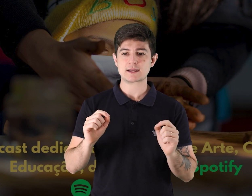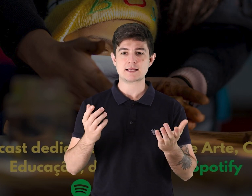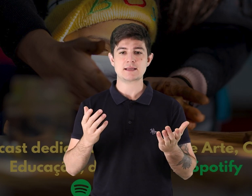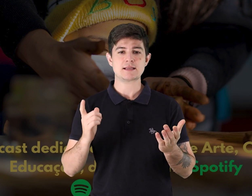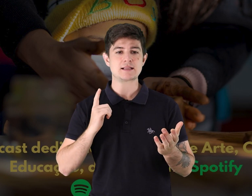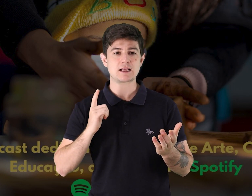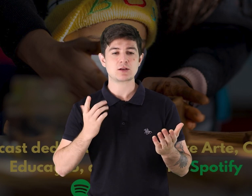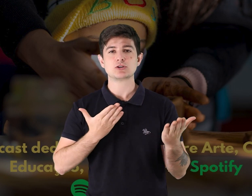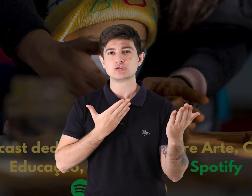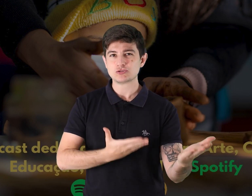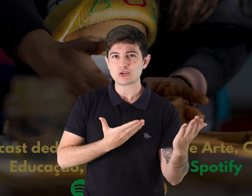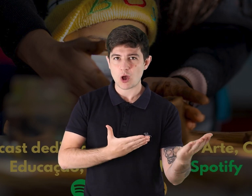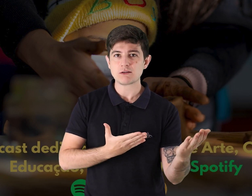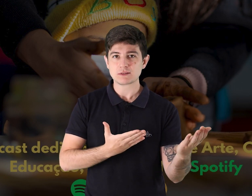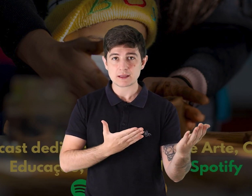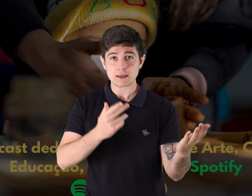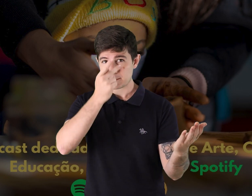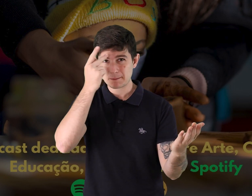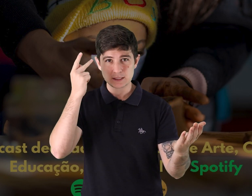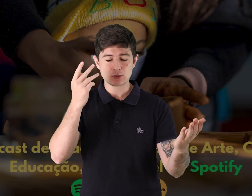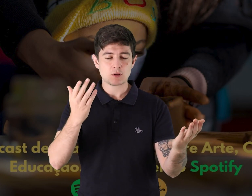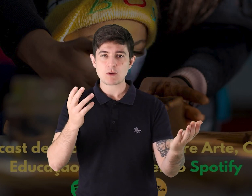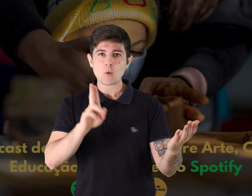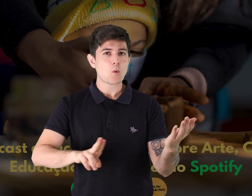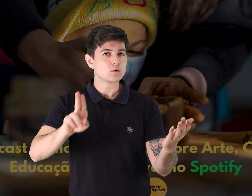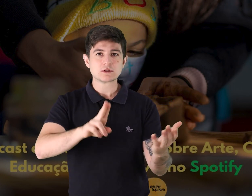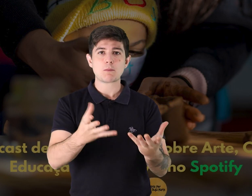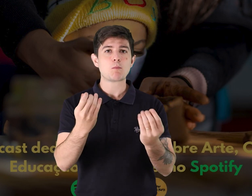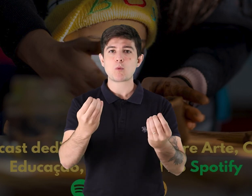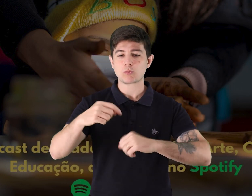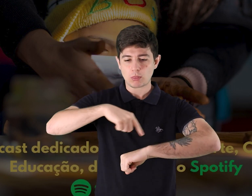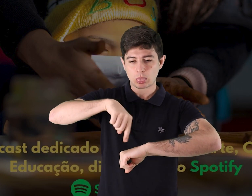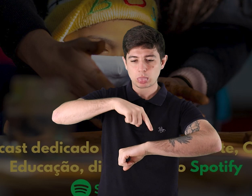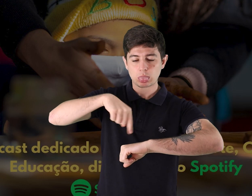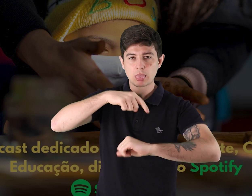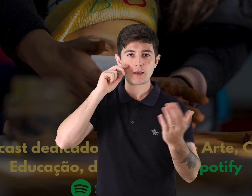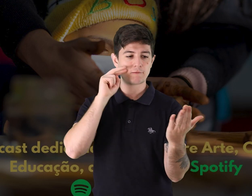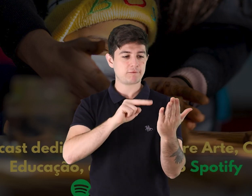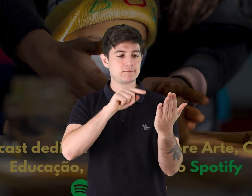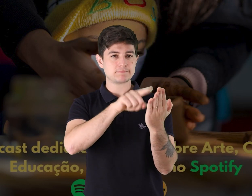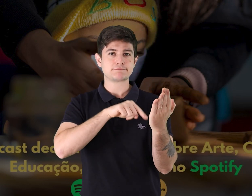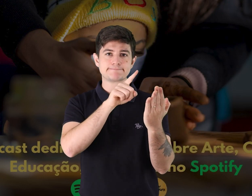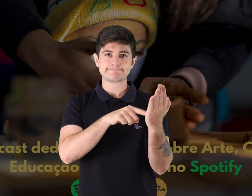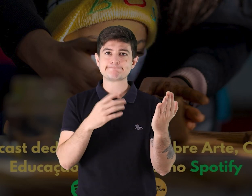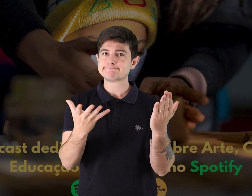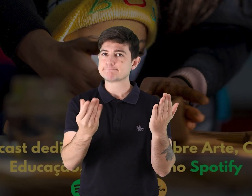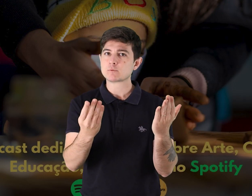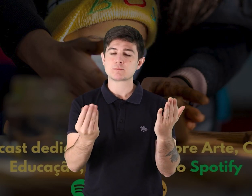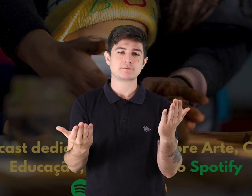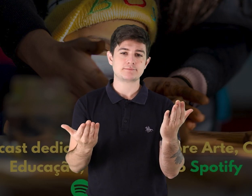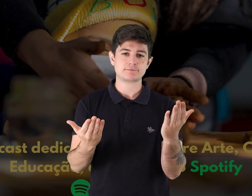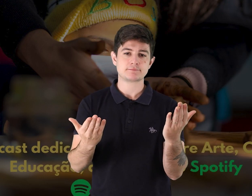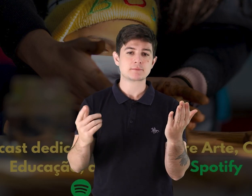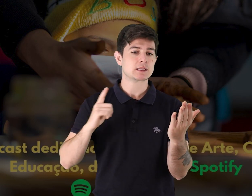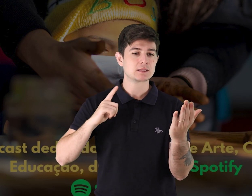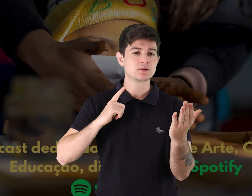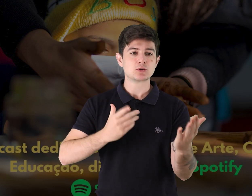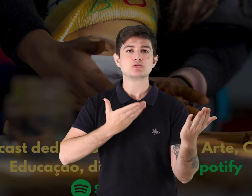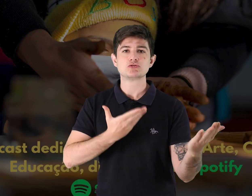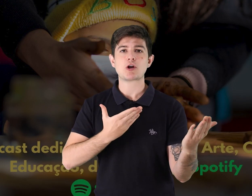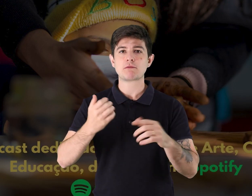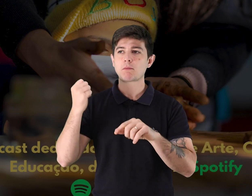crianças, esses jovens, passam uma carga horária excessiva na frente das telas. Nós